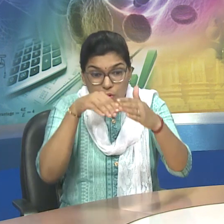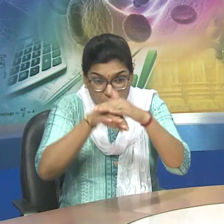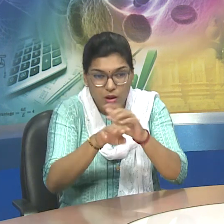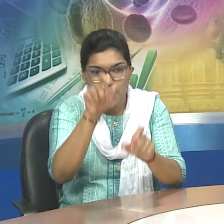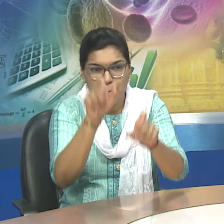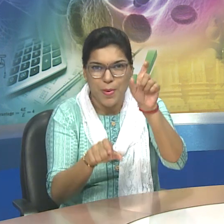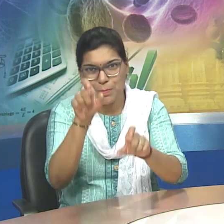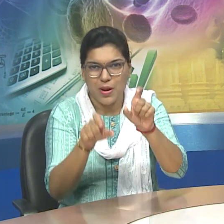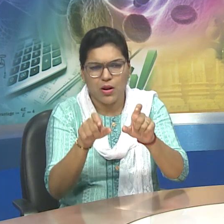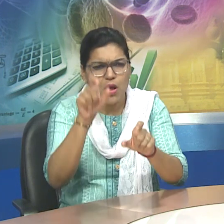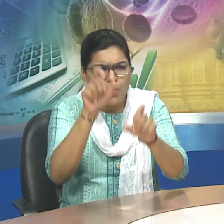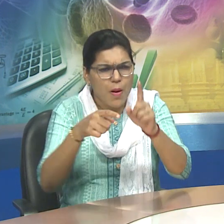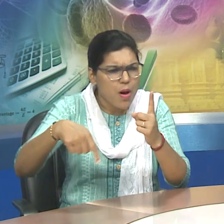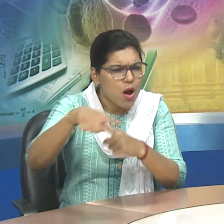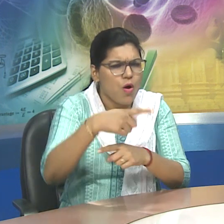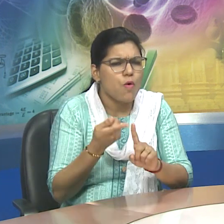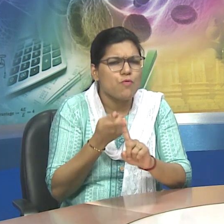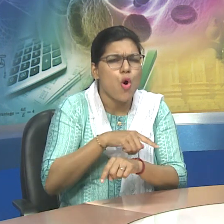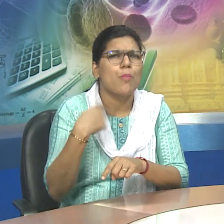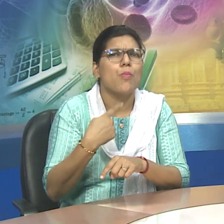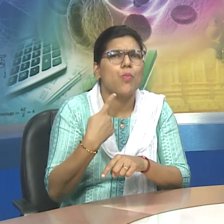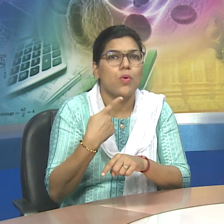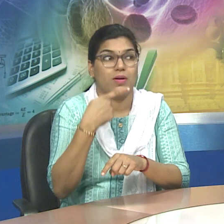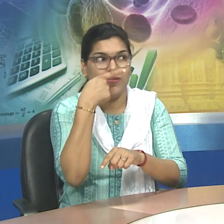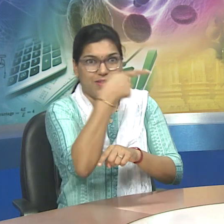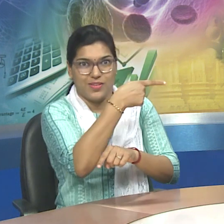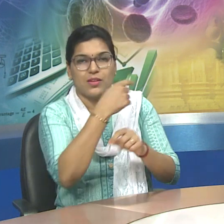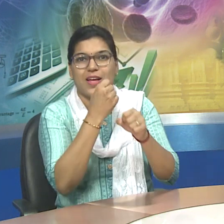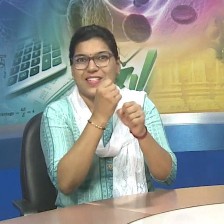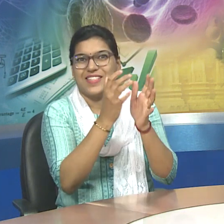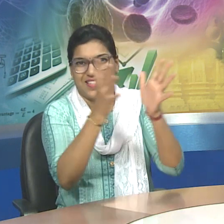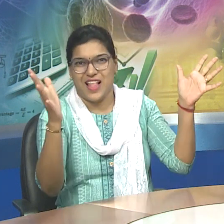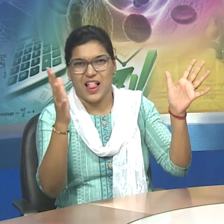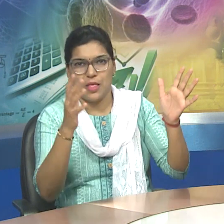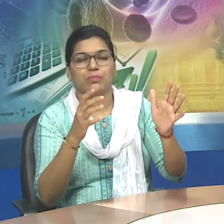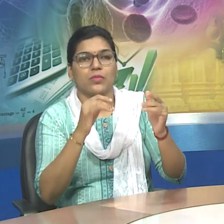कह सकते हैं, जिसमें लोग चुने जाते हैं राज्यों से।